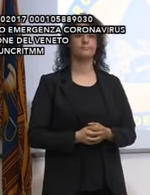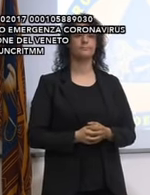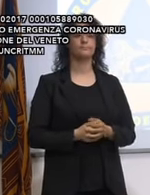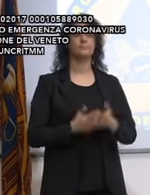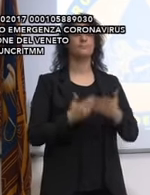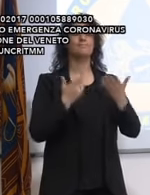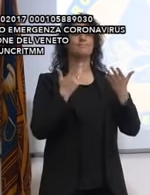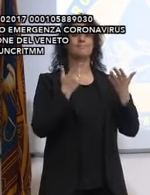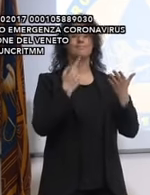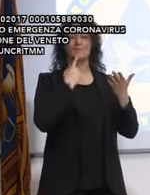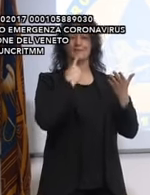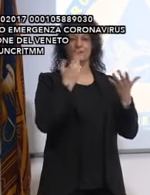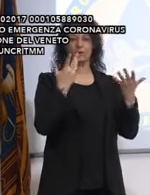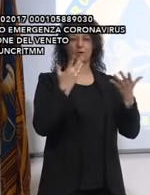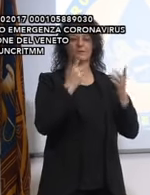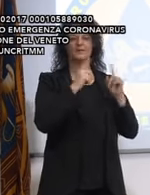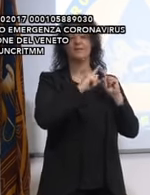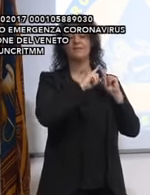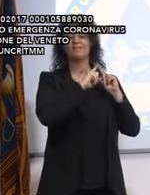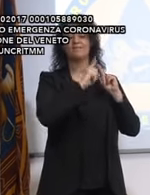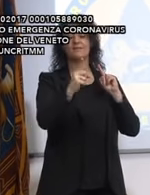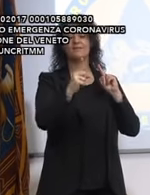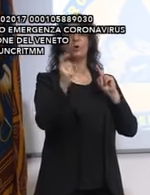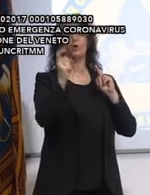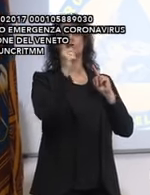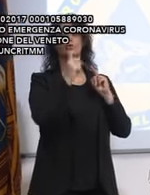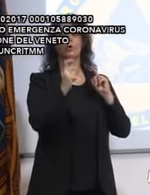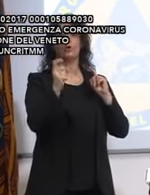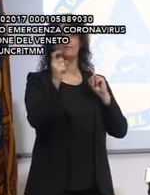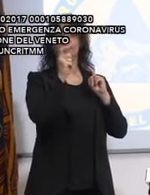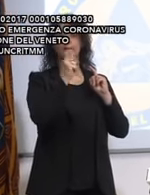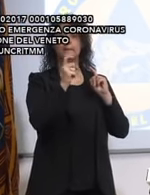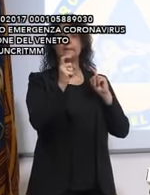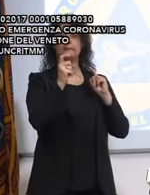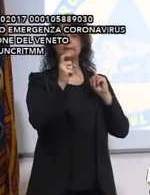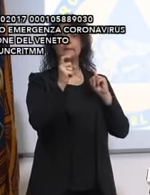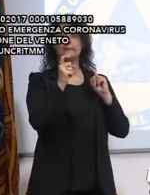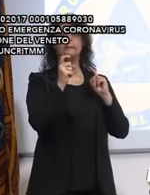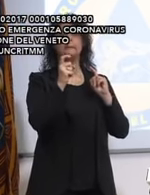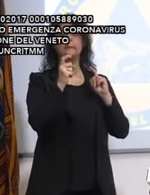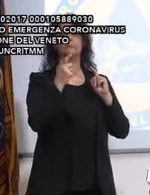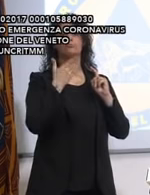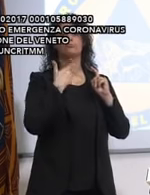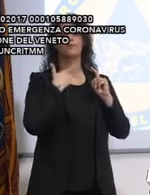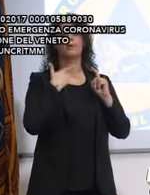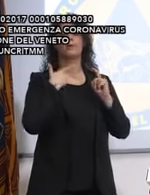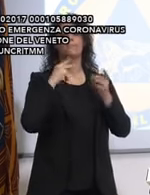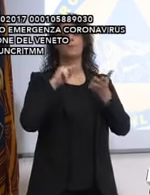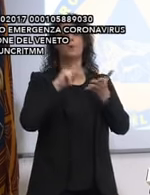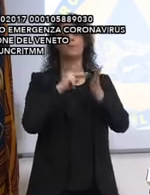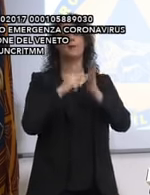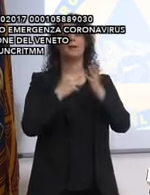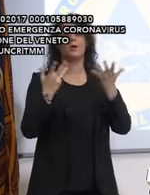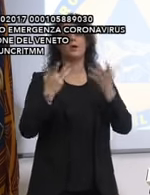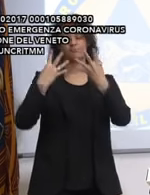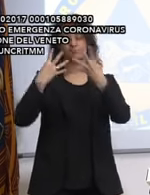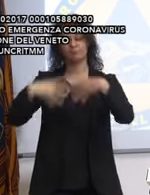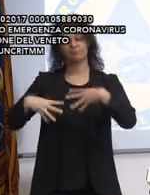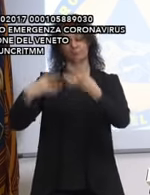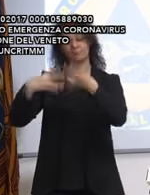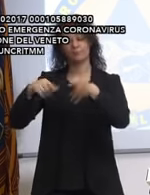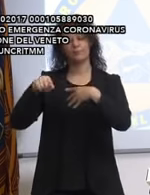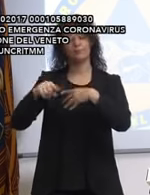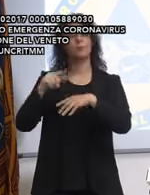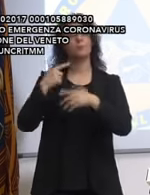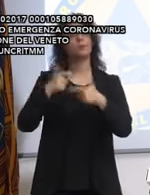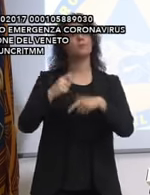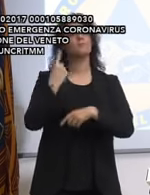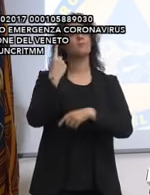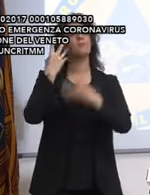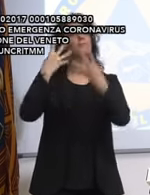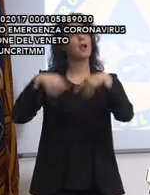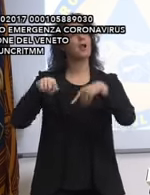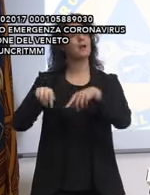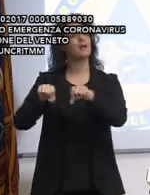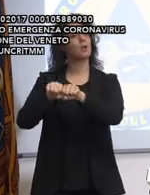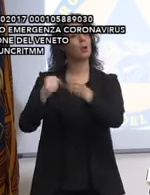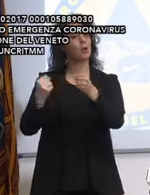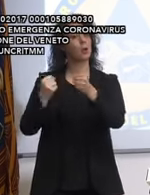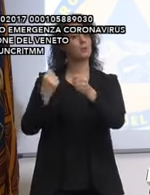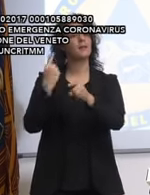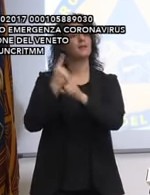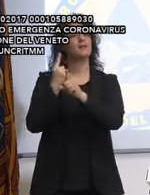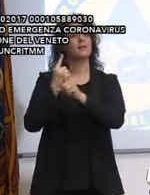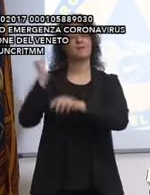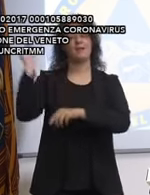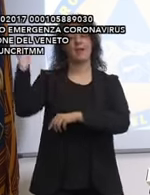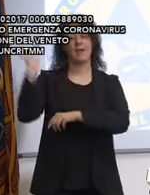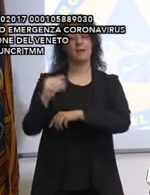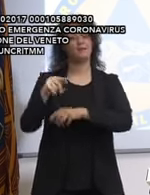a giovedì noi avremo difficoltà a processarli in laboratorio perché abbiamo la macchina rotta. Arriveranno i tecnici